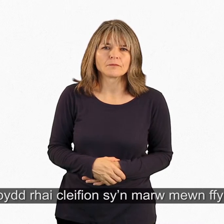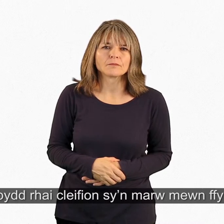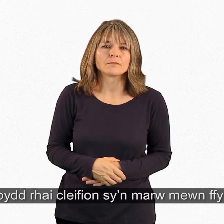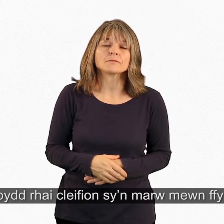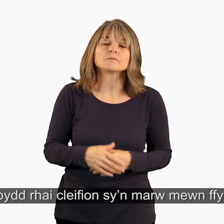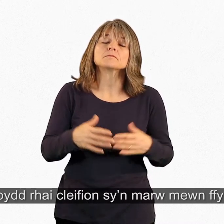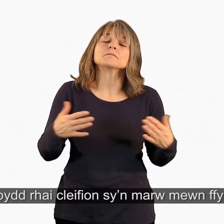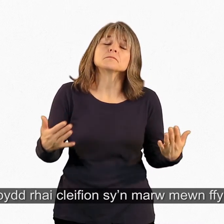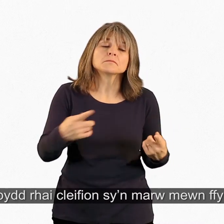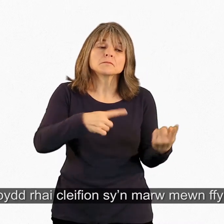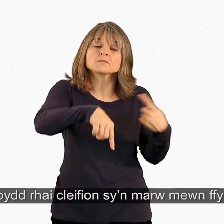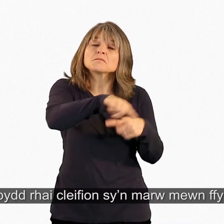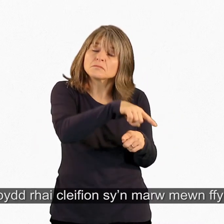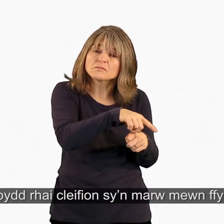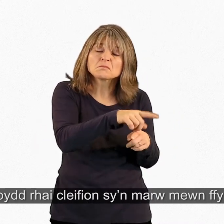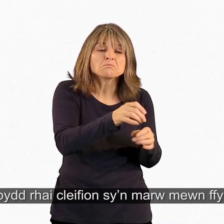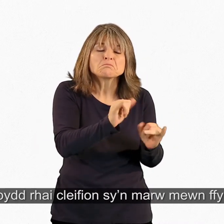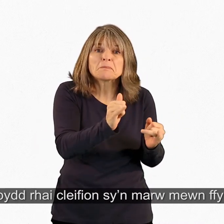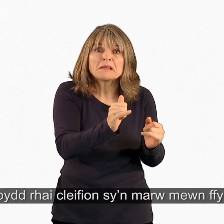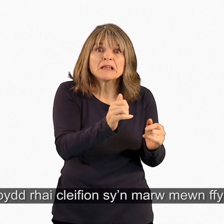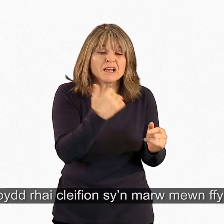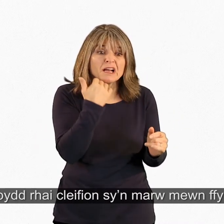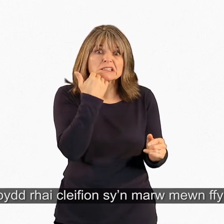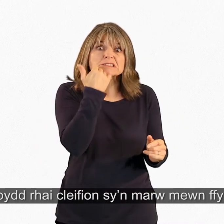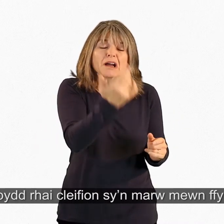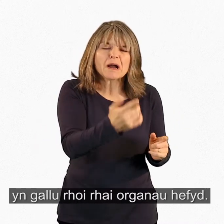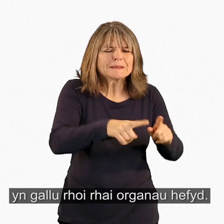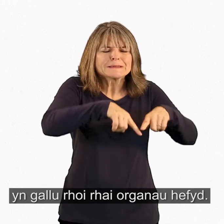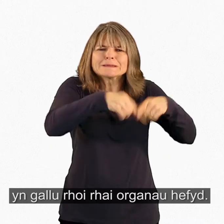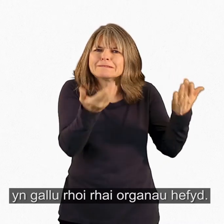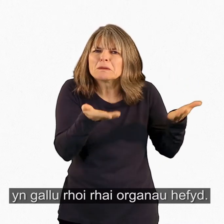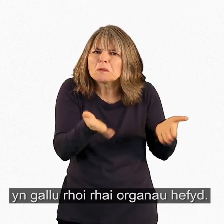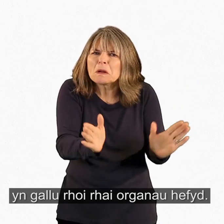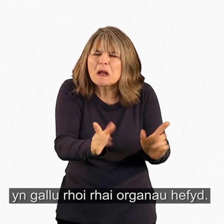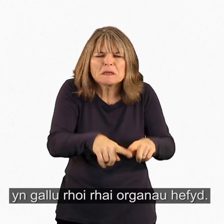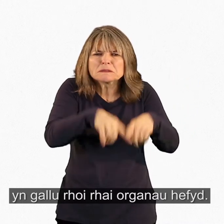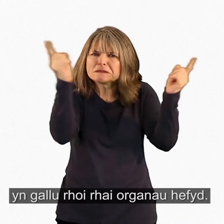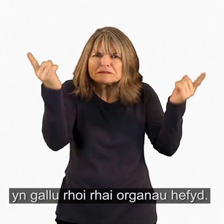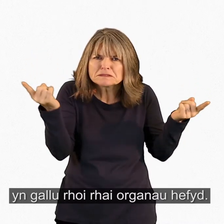Efallai y bydd rhai cleifion sy'n marw mewn ffyrdderaill yn gallu rhoi rhai organau hefyd